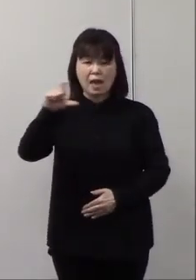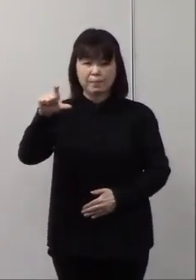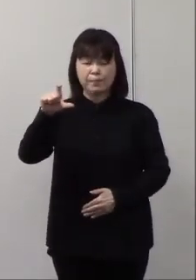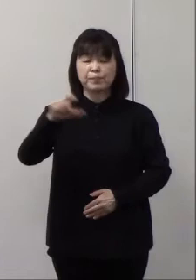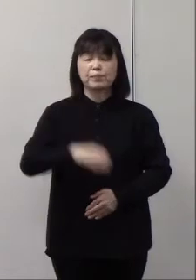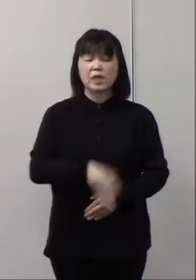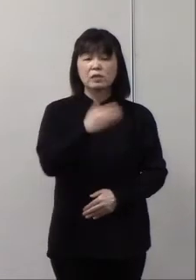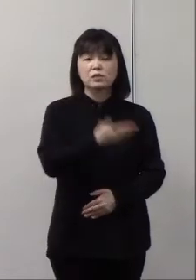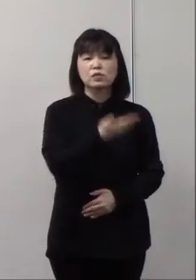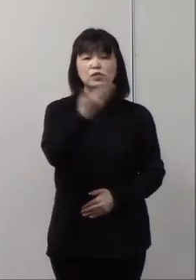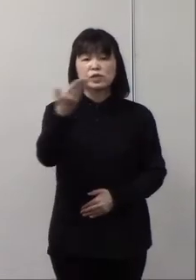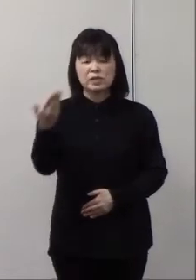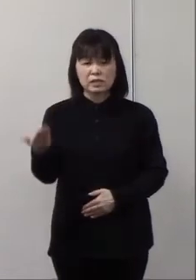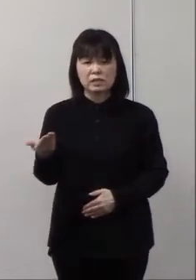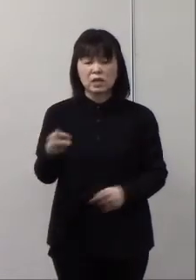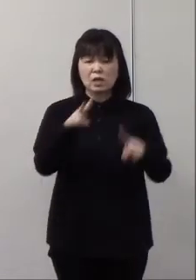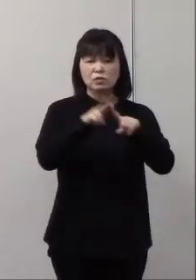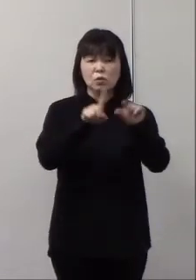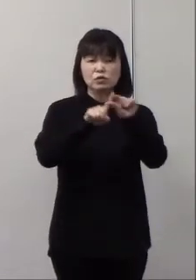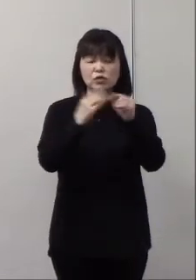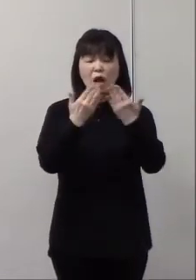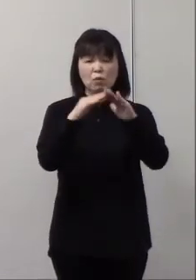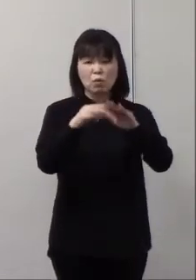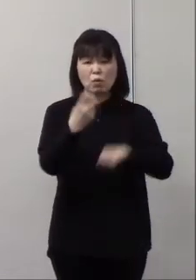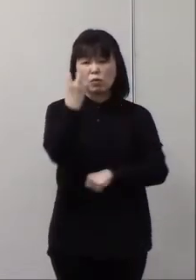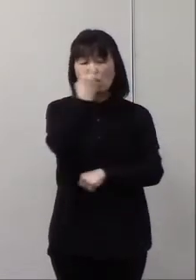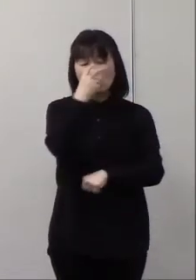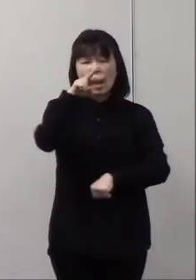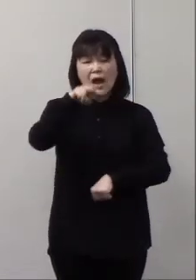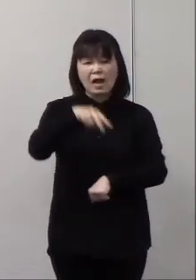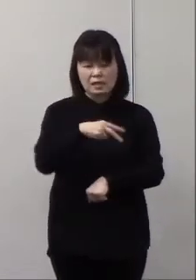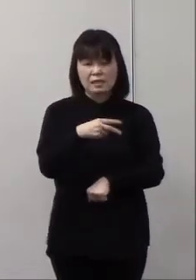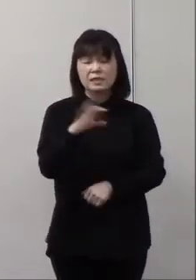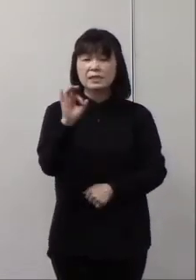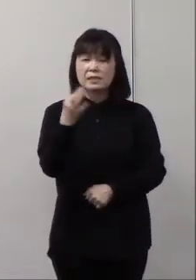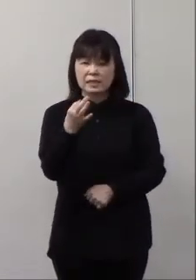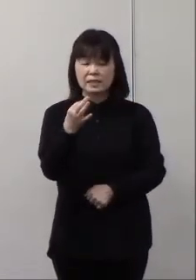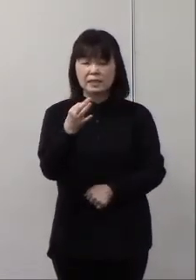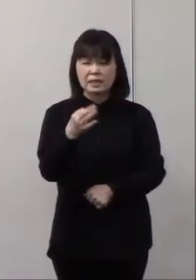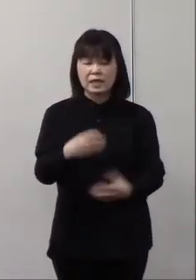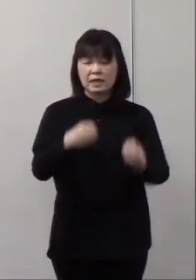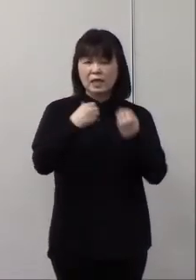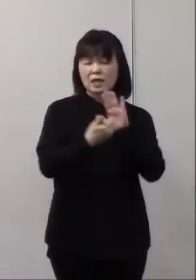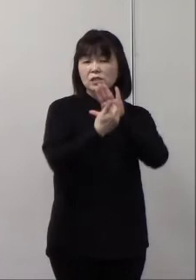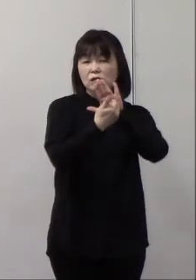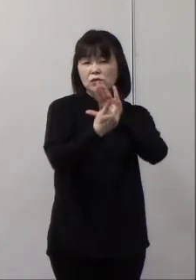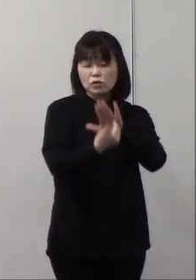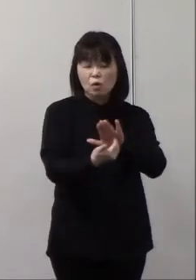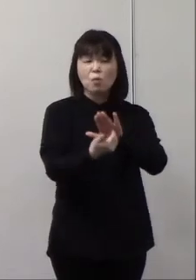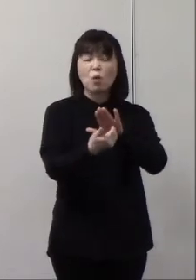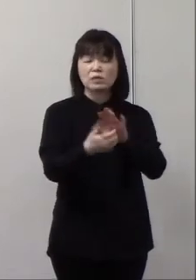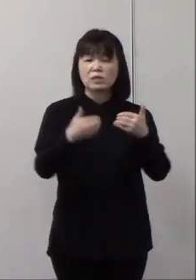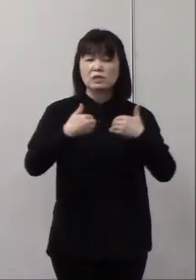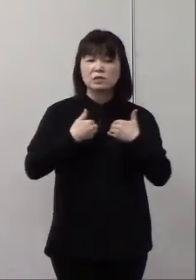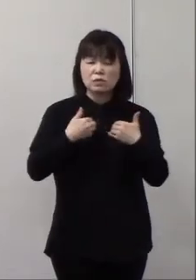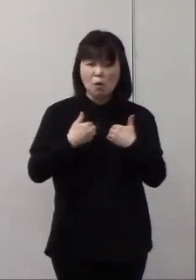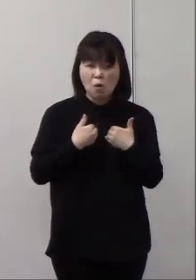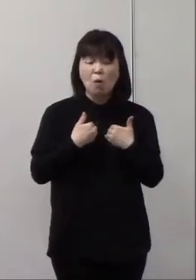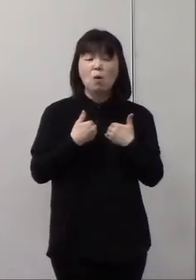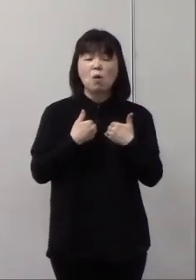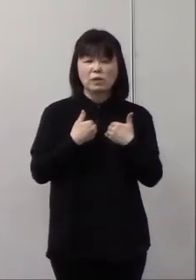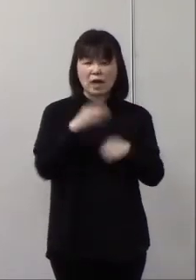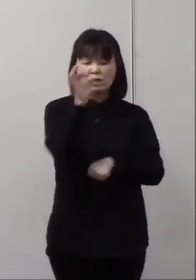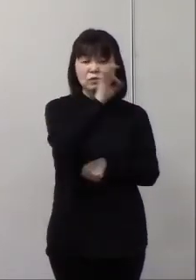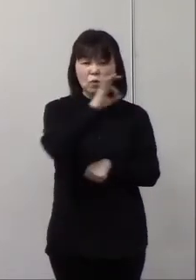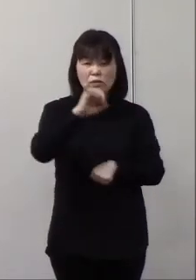の方は小中学校の管理費で、感染症対策に必要な 保健衛生用品